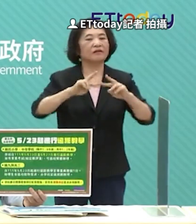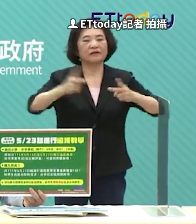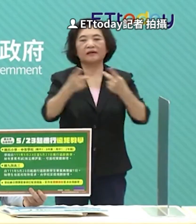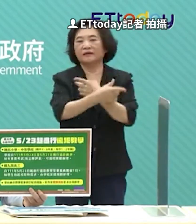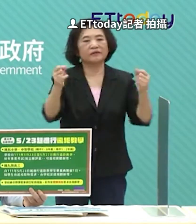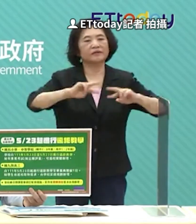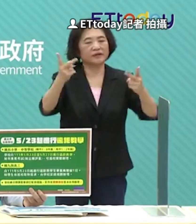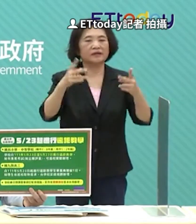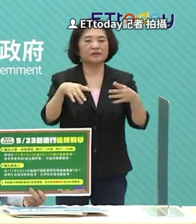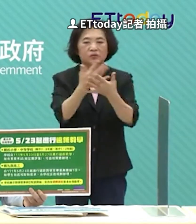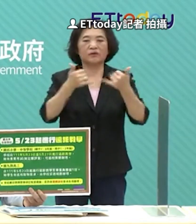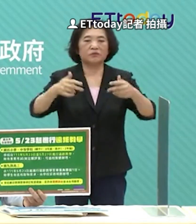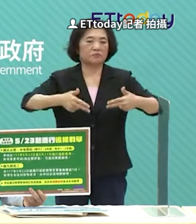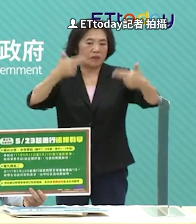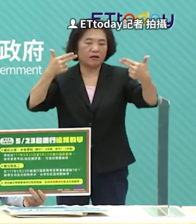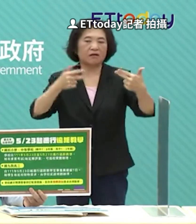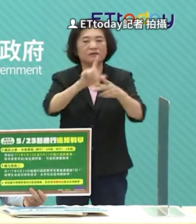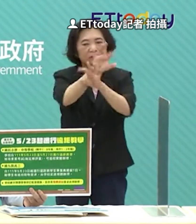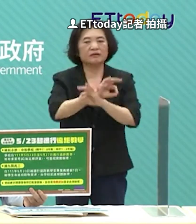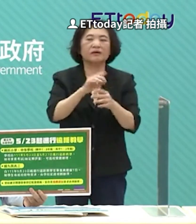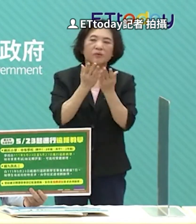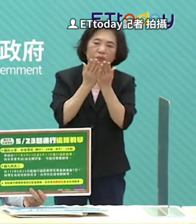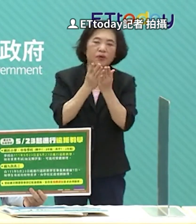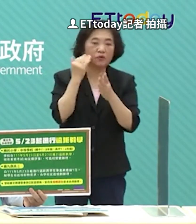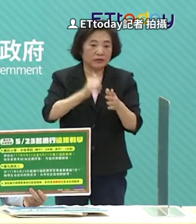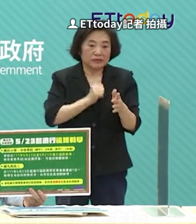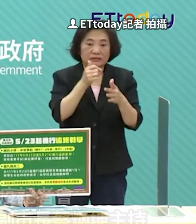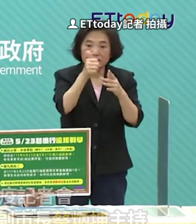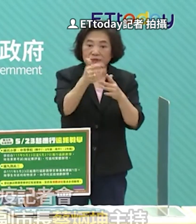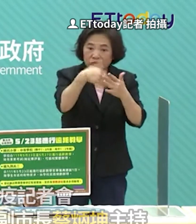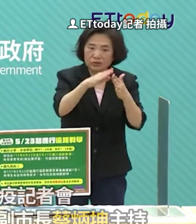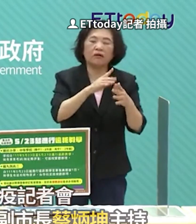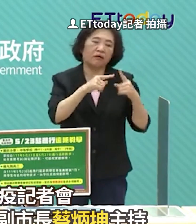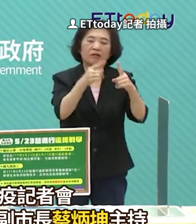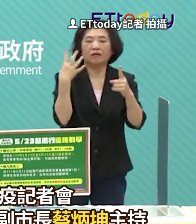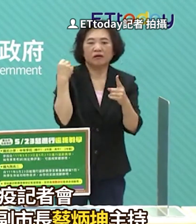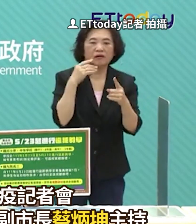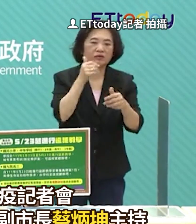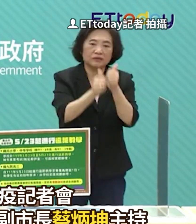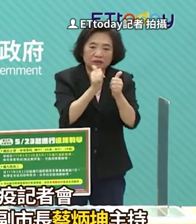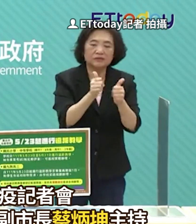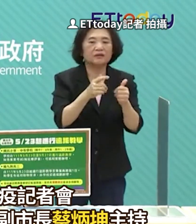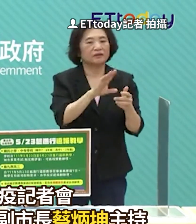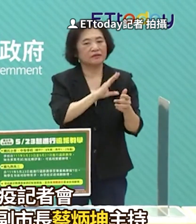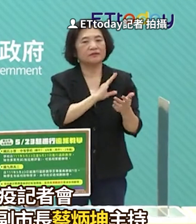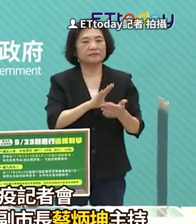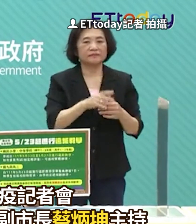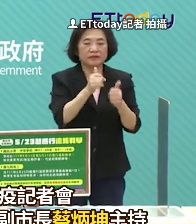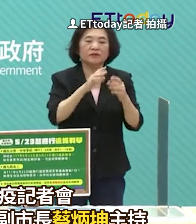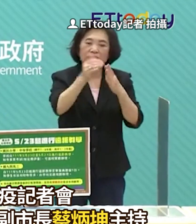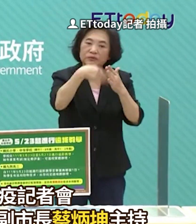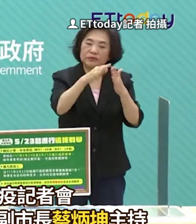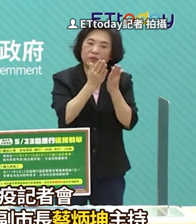是这样的，有需要到学校来就来，哦，所以要考试的哈，哦，那可以返校实体办理。所